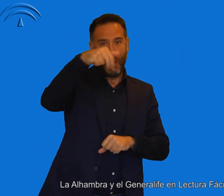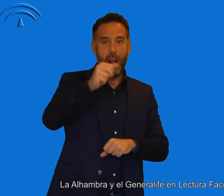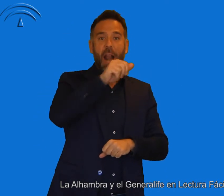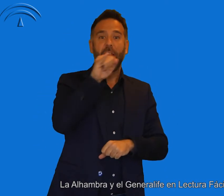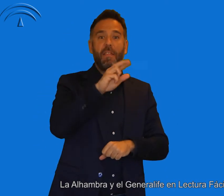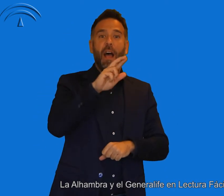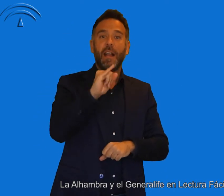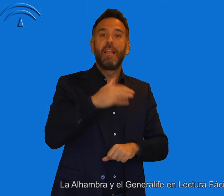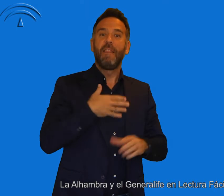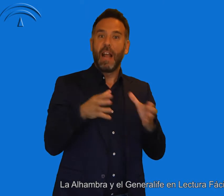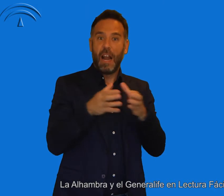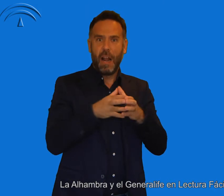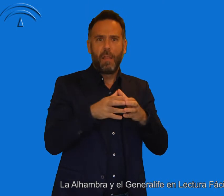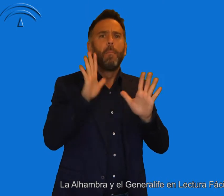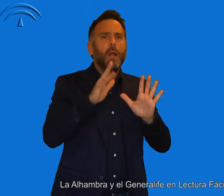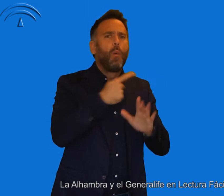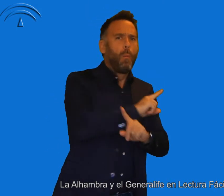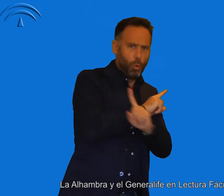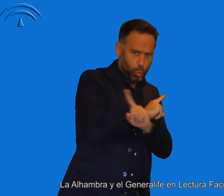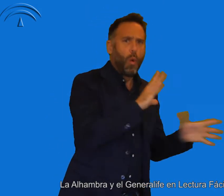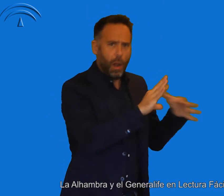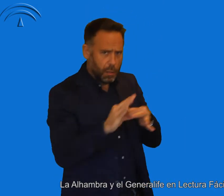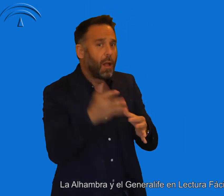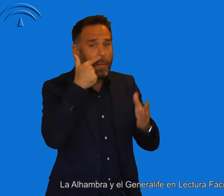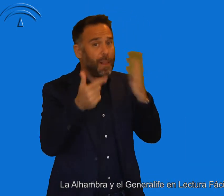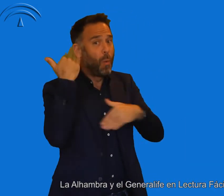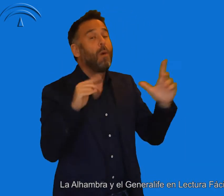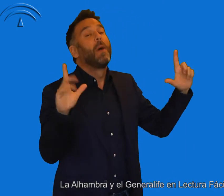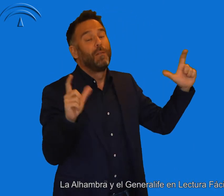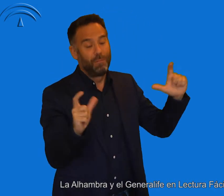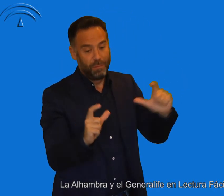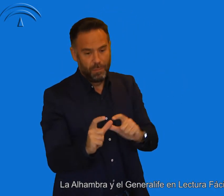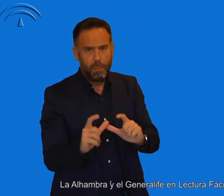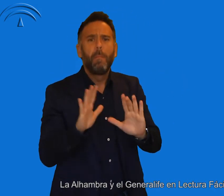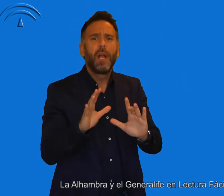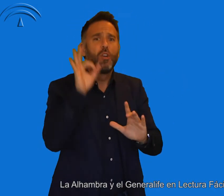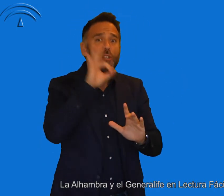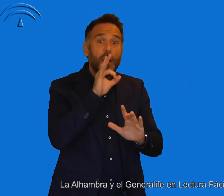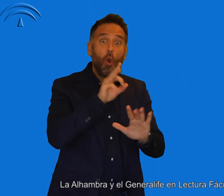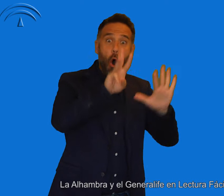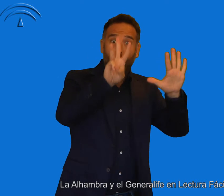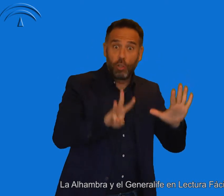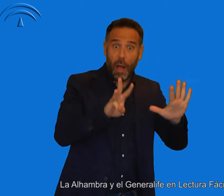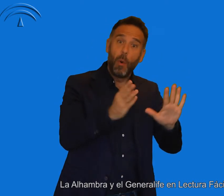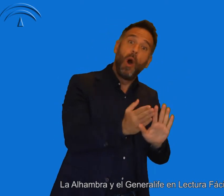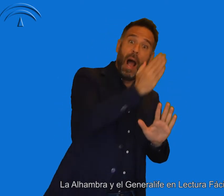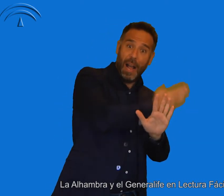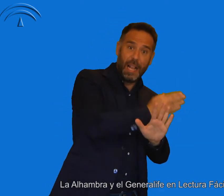el reino nazarí de Granada. Mucho antes, en el siglo VIII, árabes y